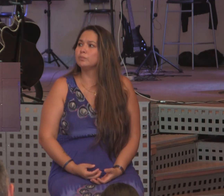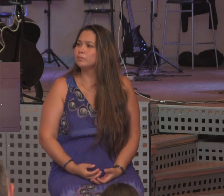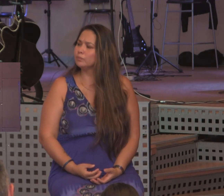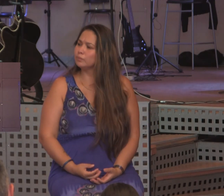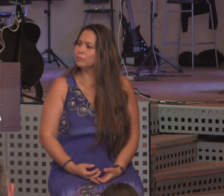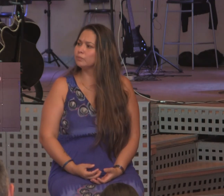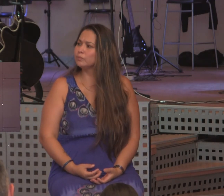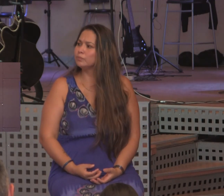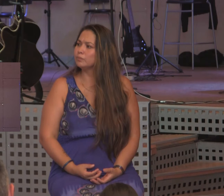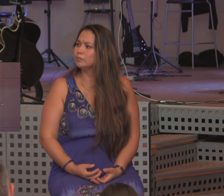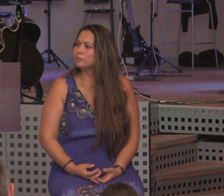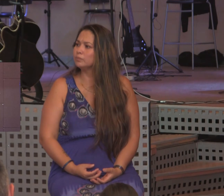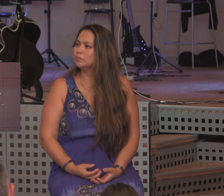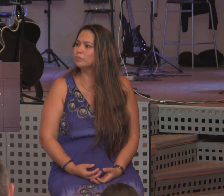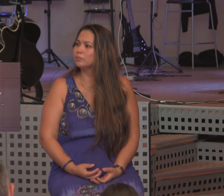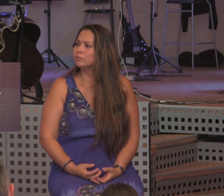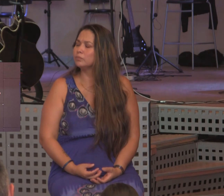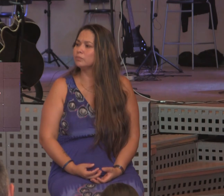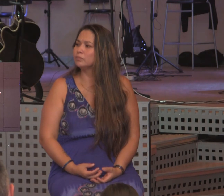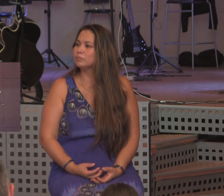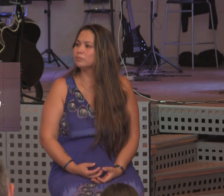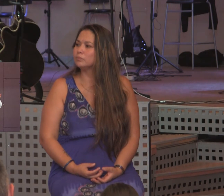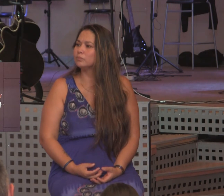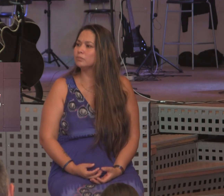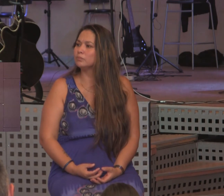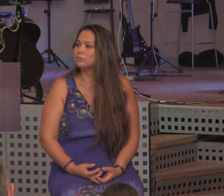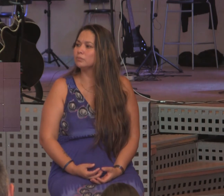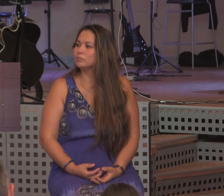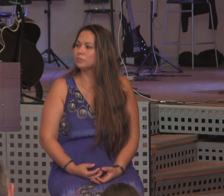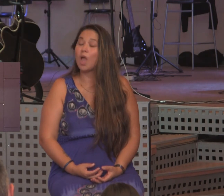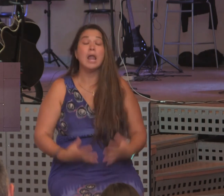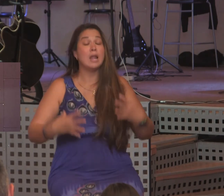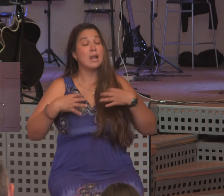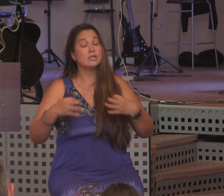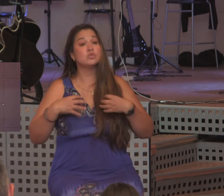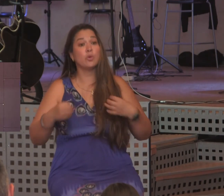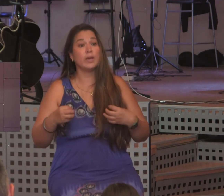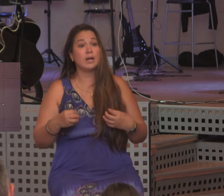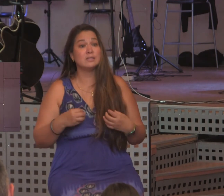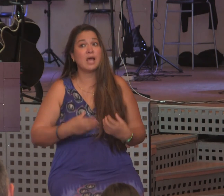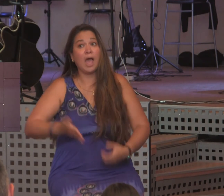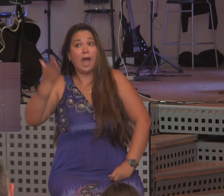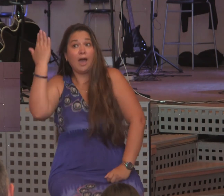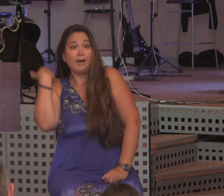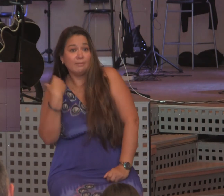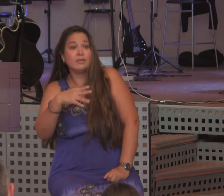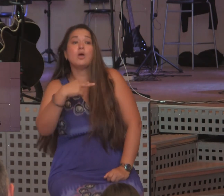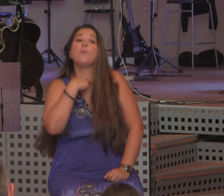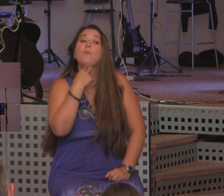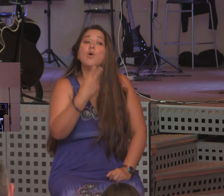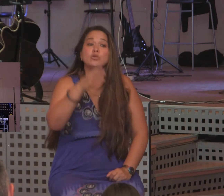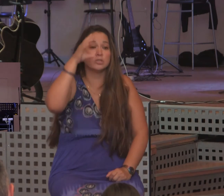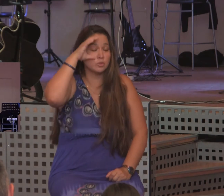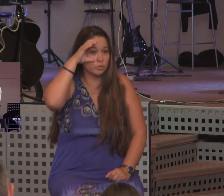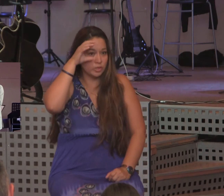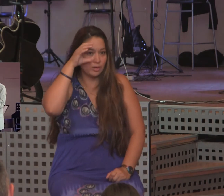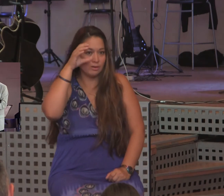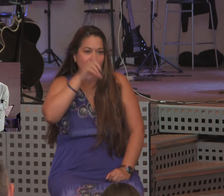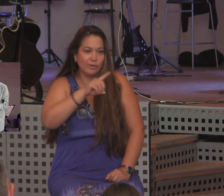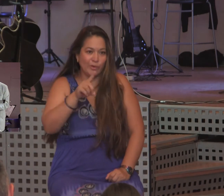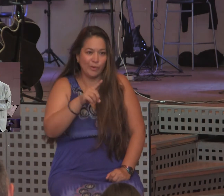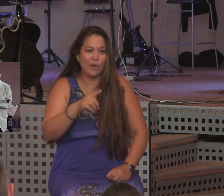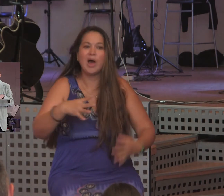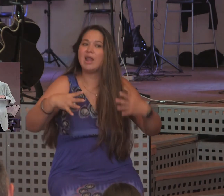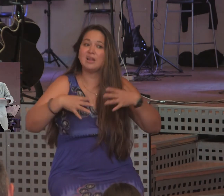no oirán la voz. No, las ovejas están continuamente oyendo la voz